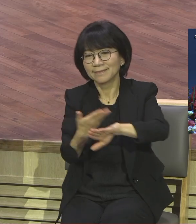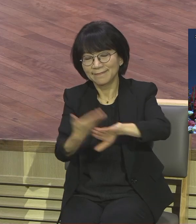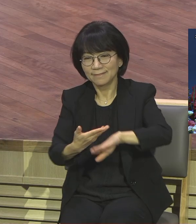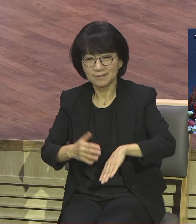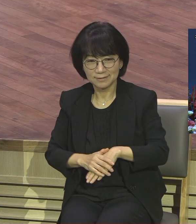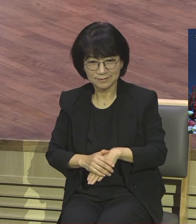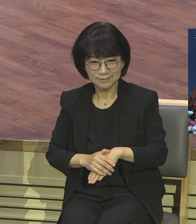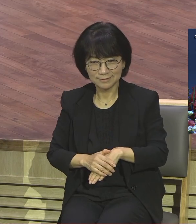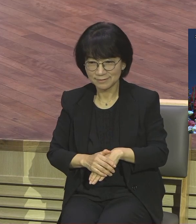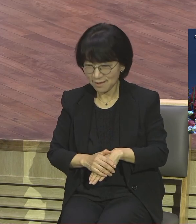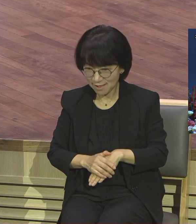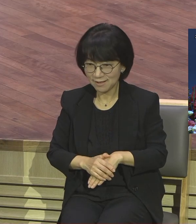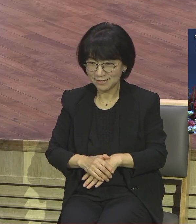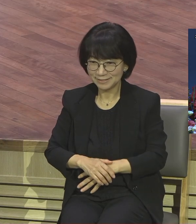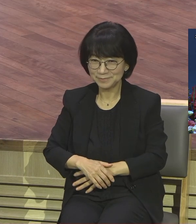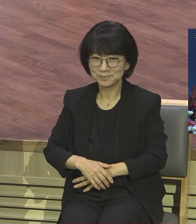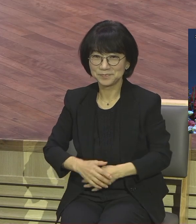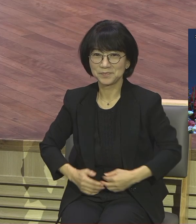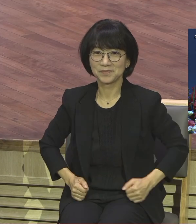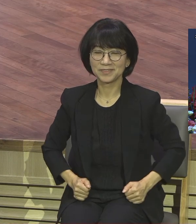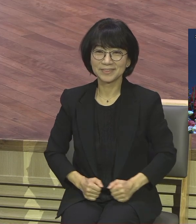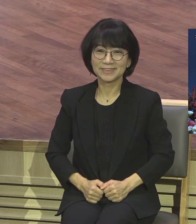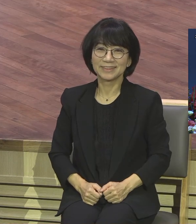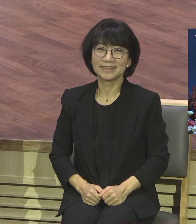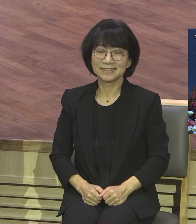다릅니다. 학교 가서